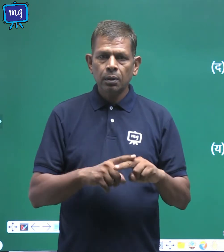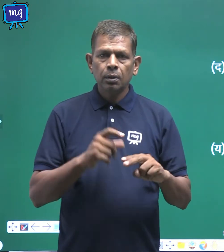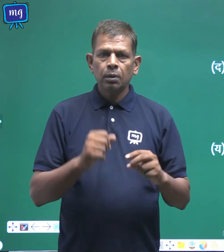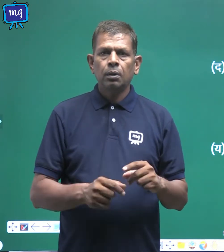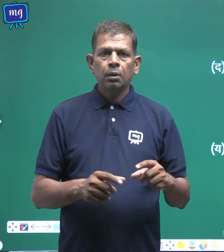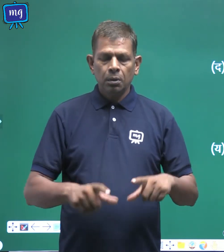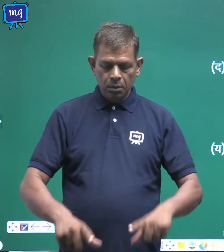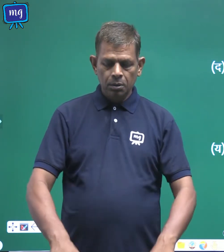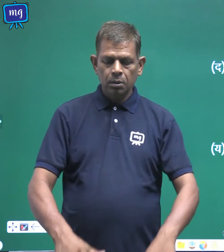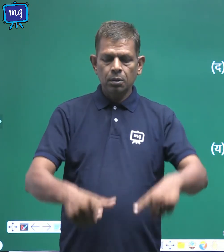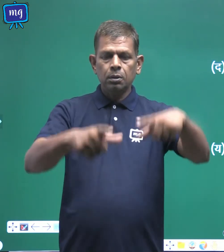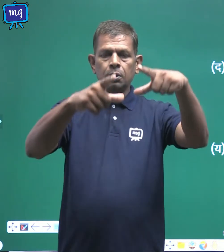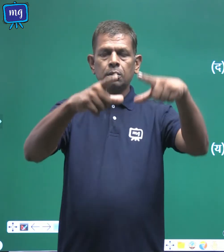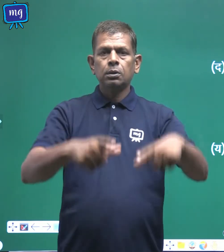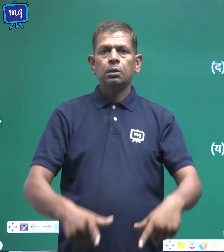तने से